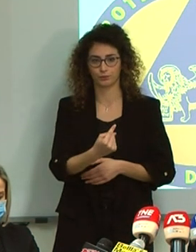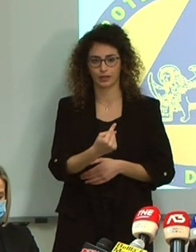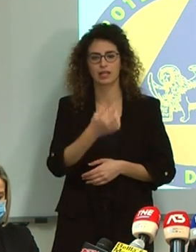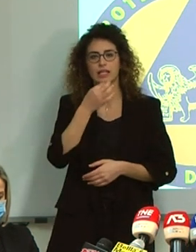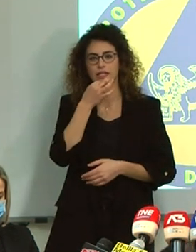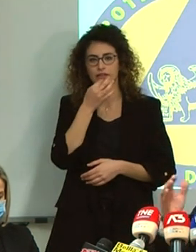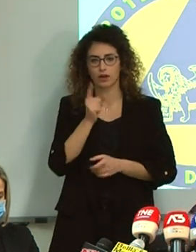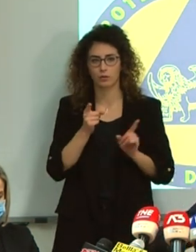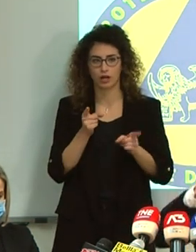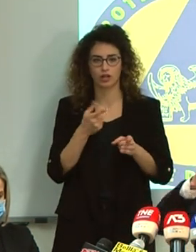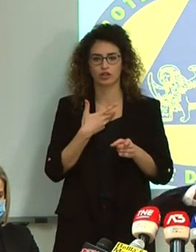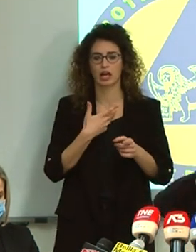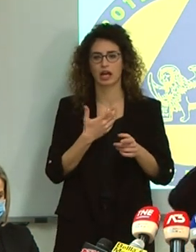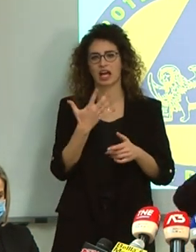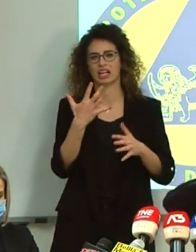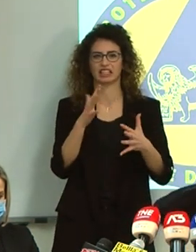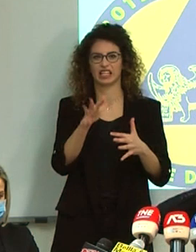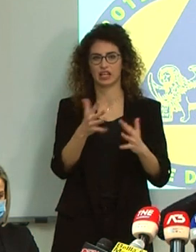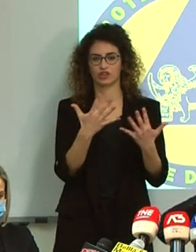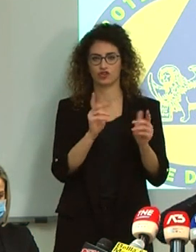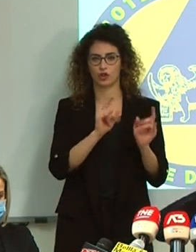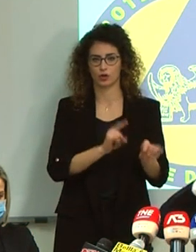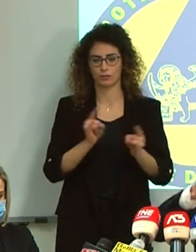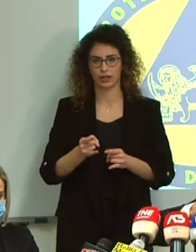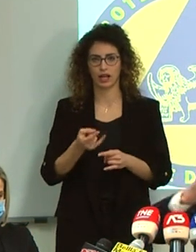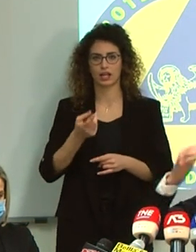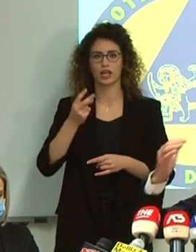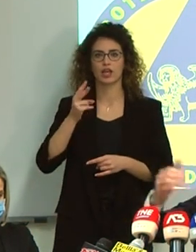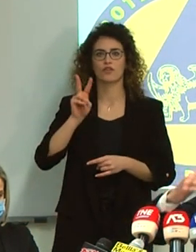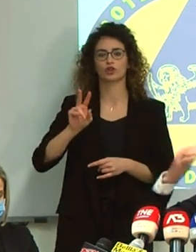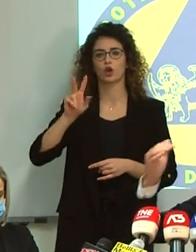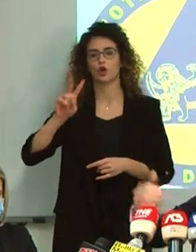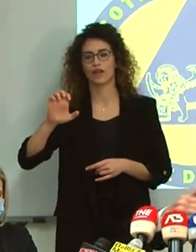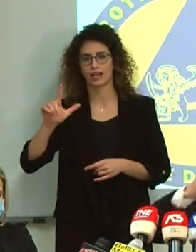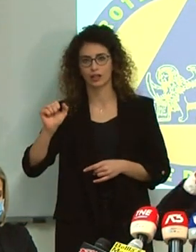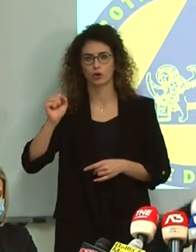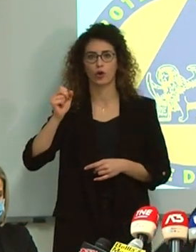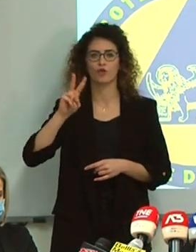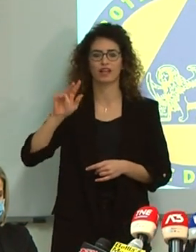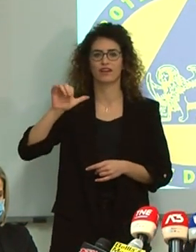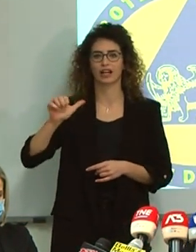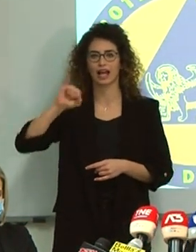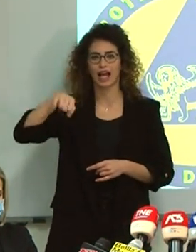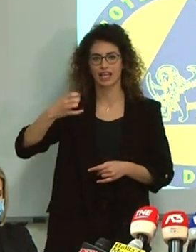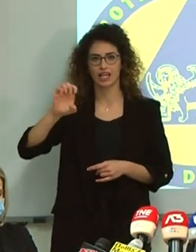una diecina di ospedali che sono vittorio veneto berlino villafranca dolo jesolo